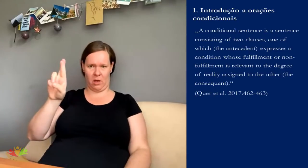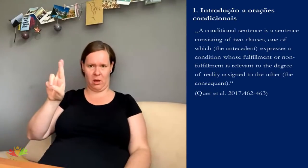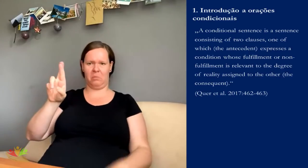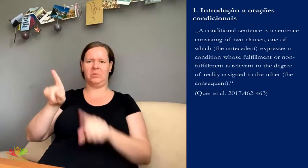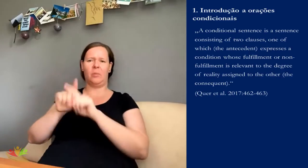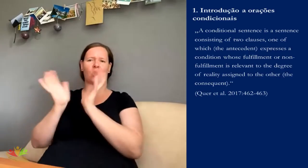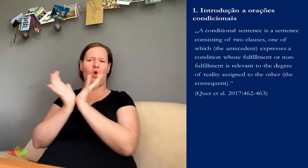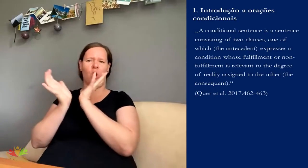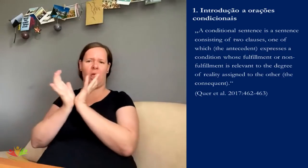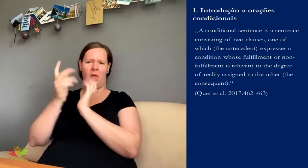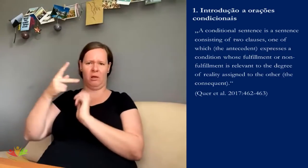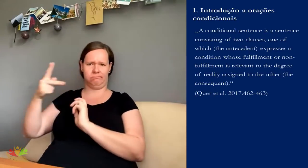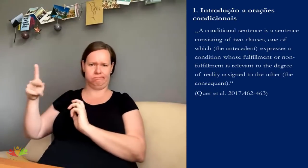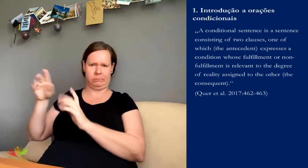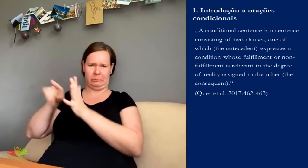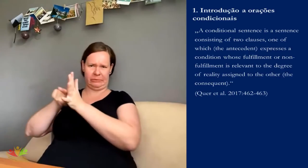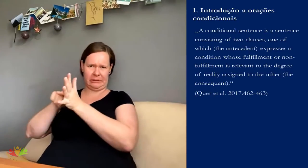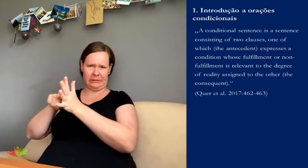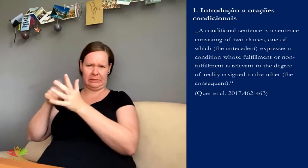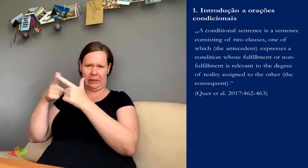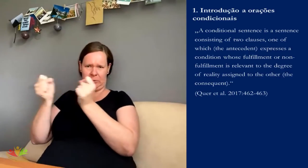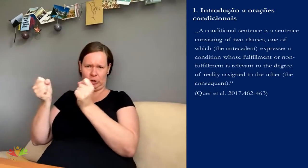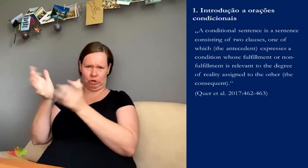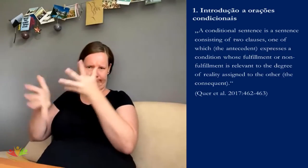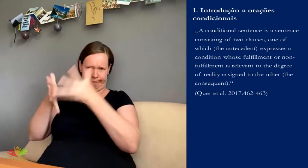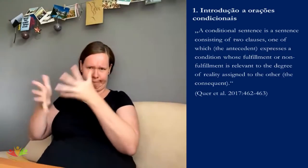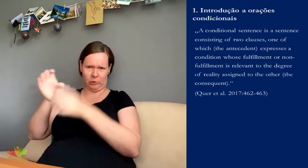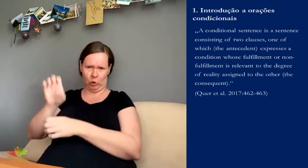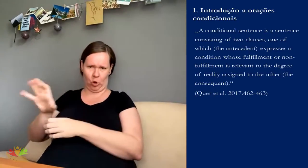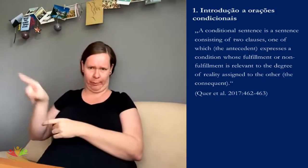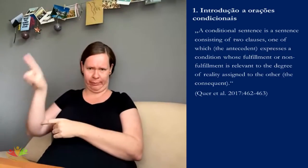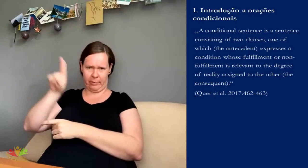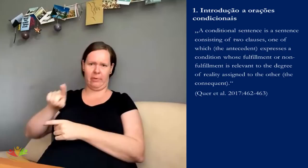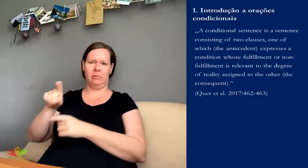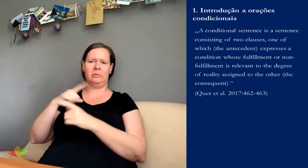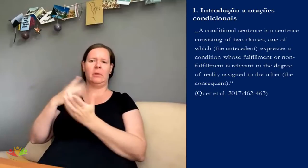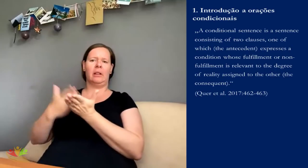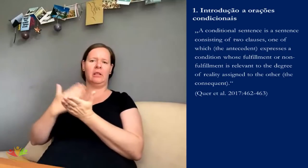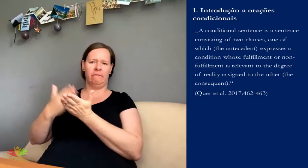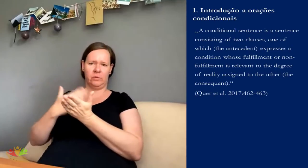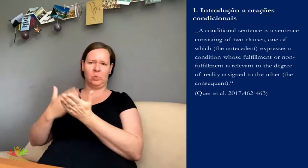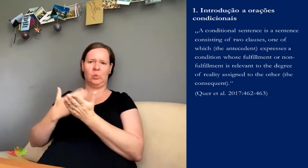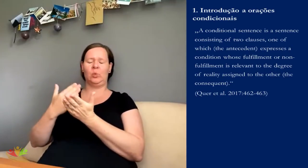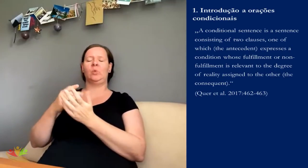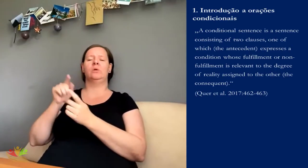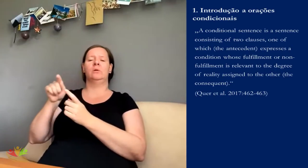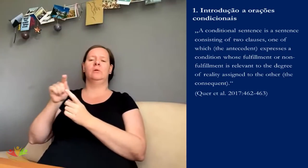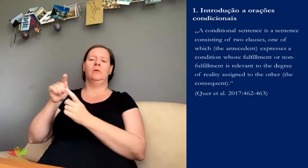exemplos aqui. Então, por exemplo, eu tenho essa sentença.